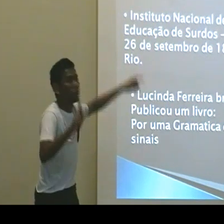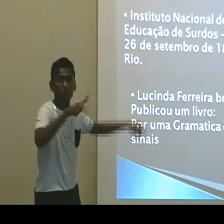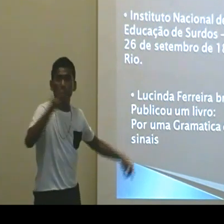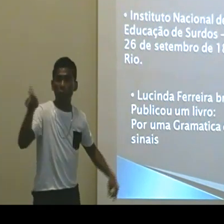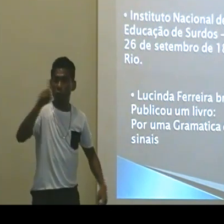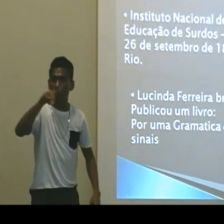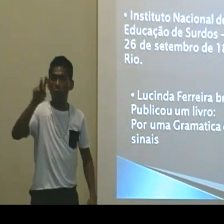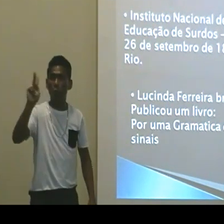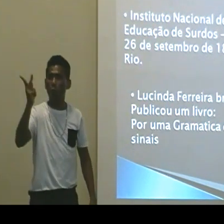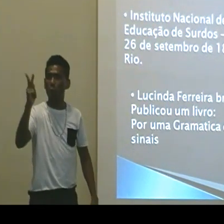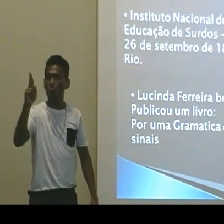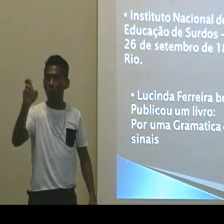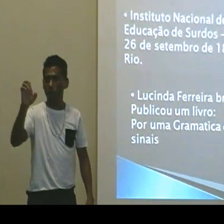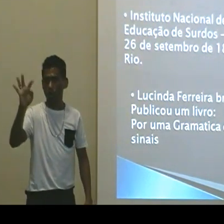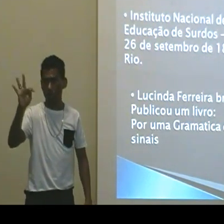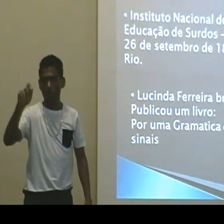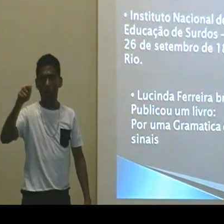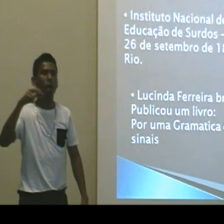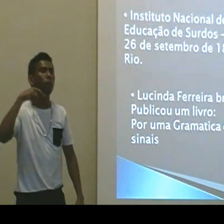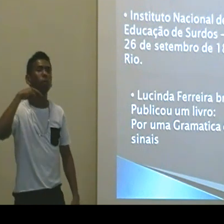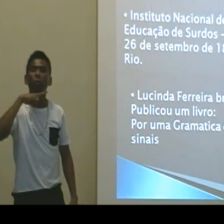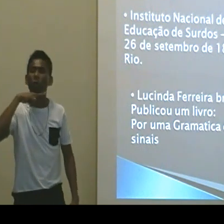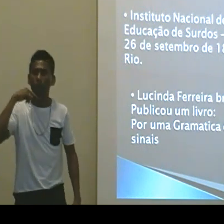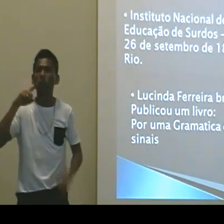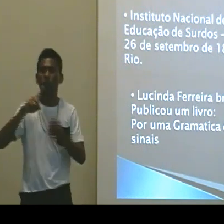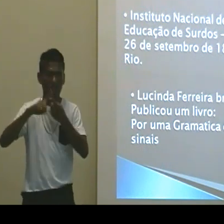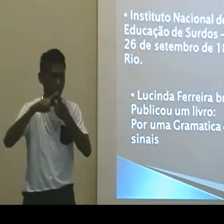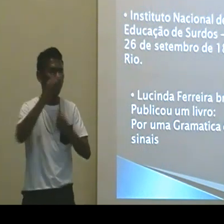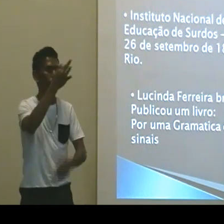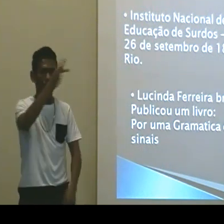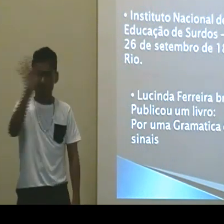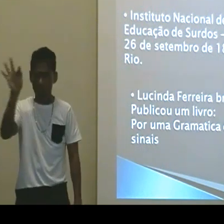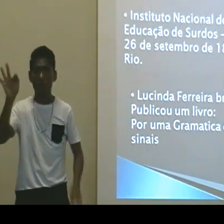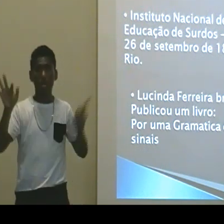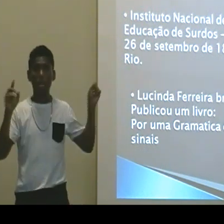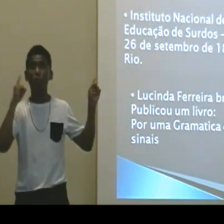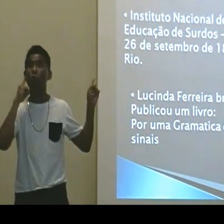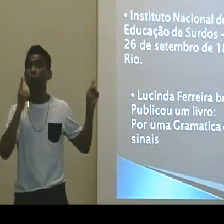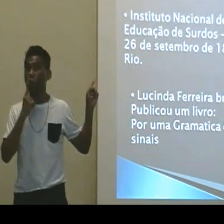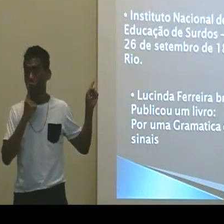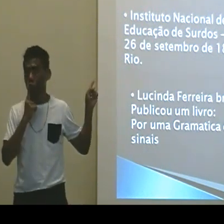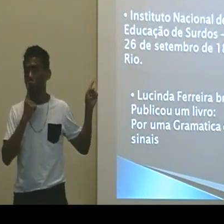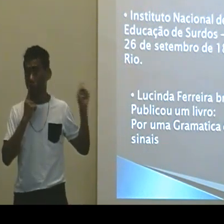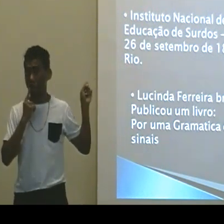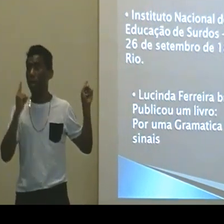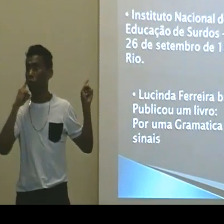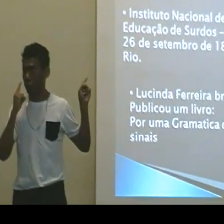aqui no Brasil, como foi que aconteceu? O Ernest Rouet, esse é o sinal dele, também francês,